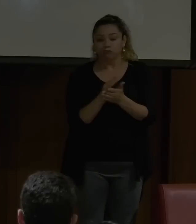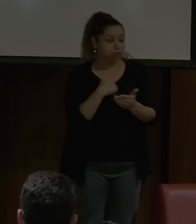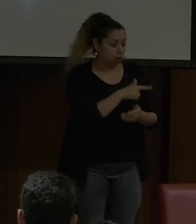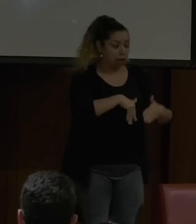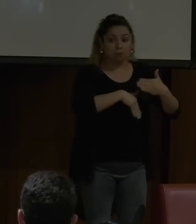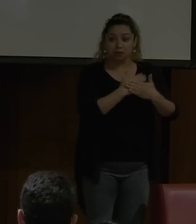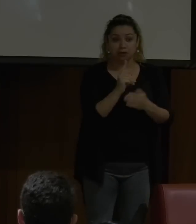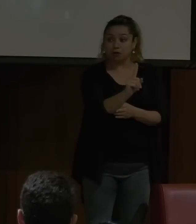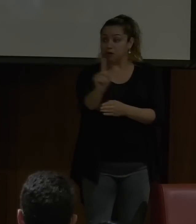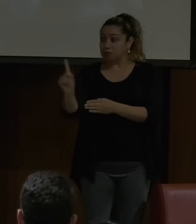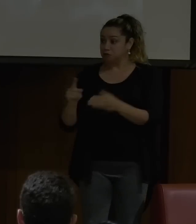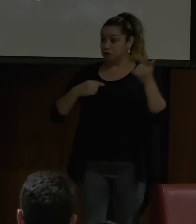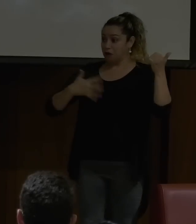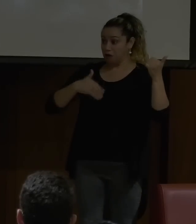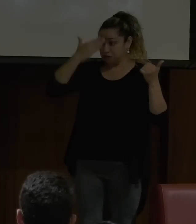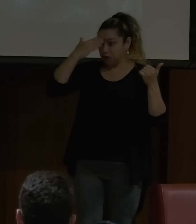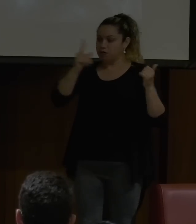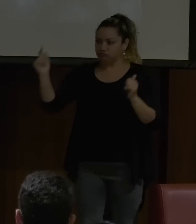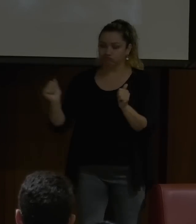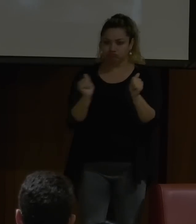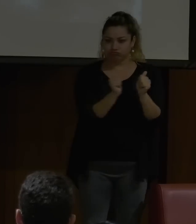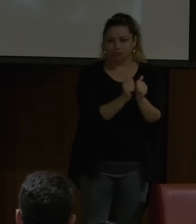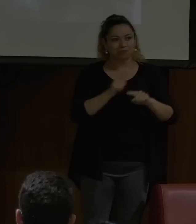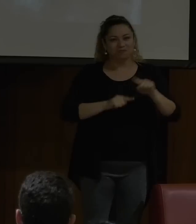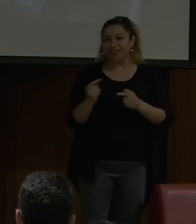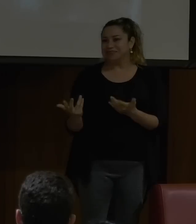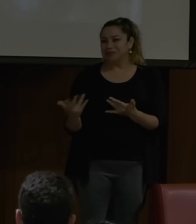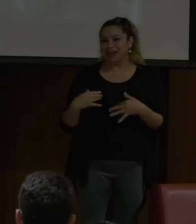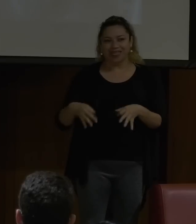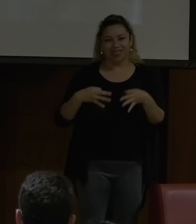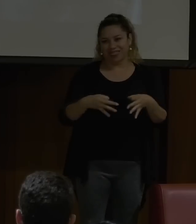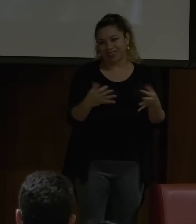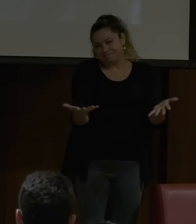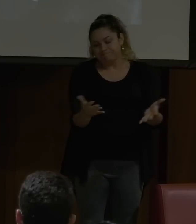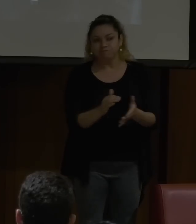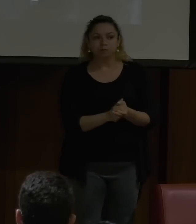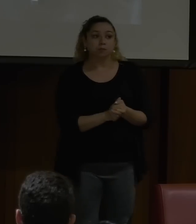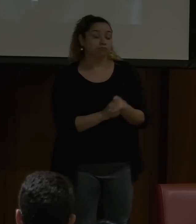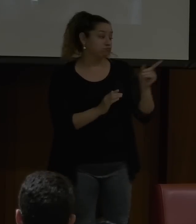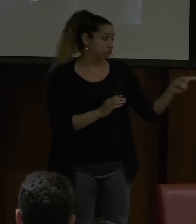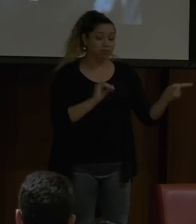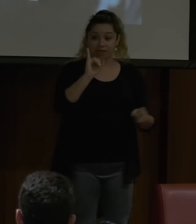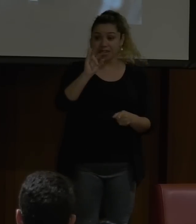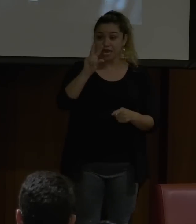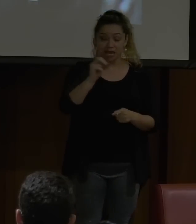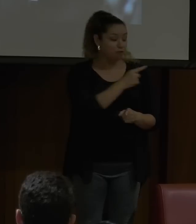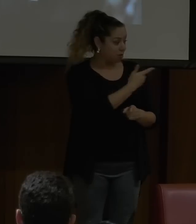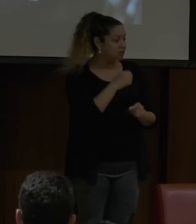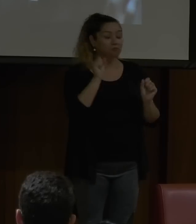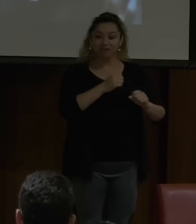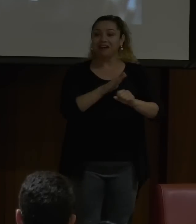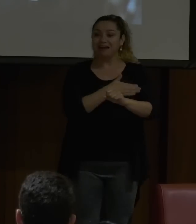a nosotros porque no podemos darle más esperas a todo esto. Mientras tanto, Ivo me ha dicho que puede cantar a capela